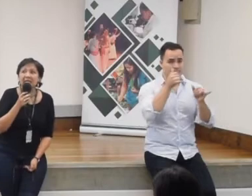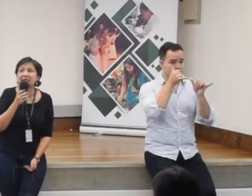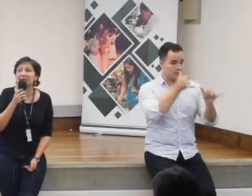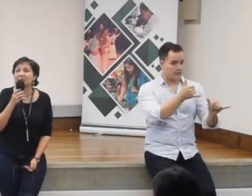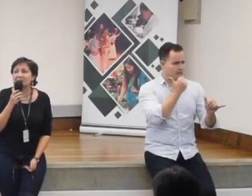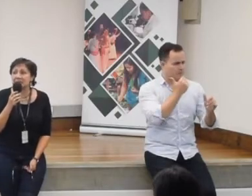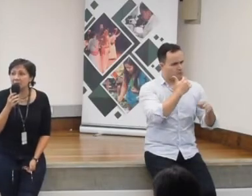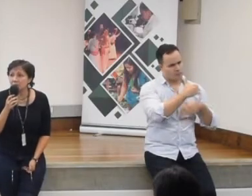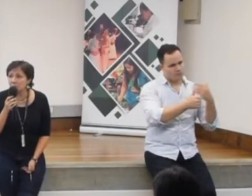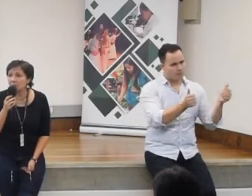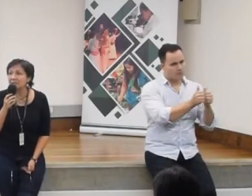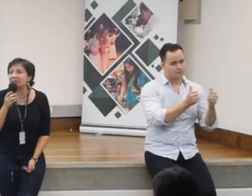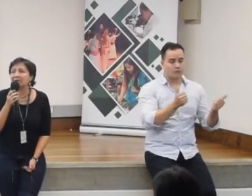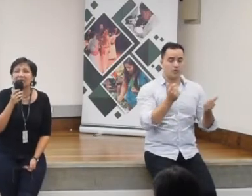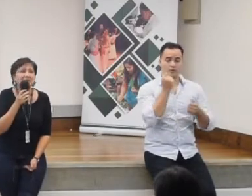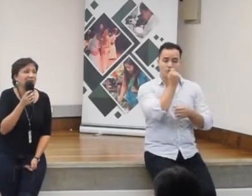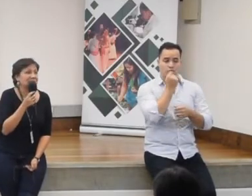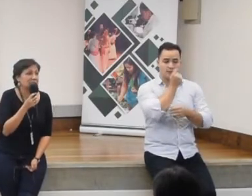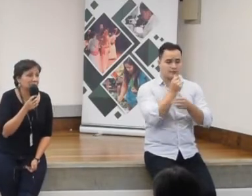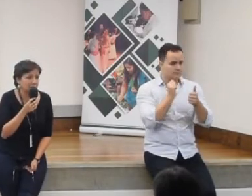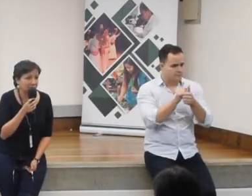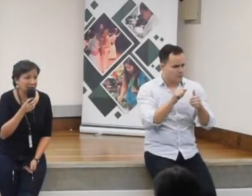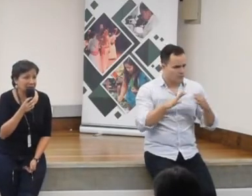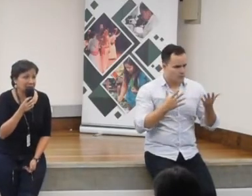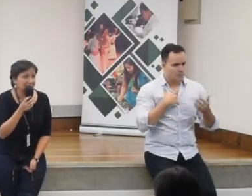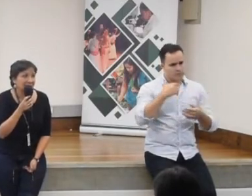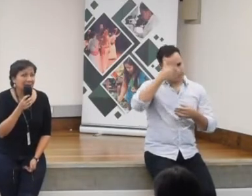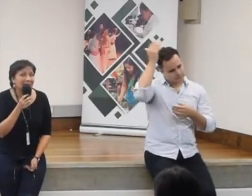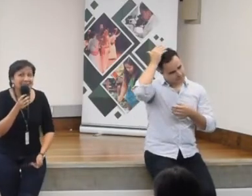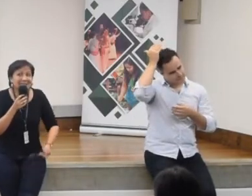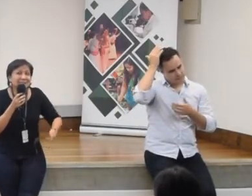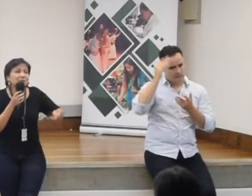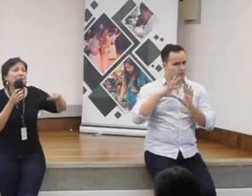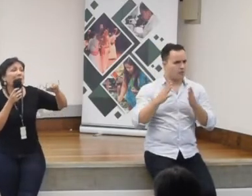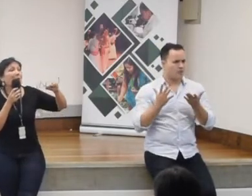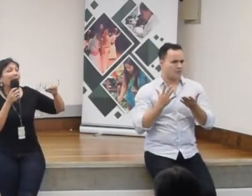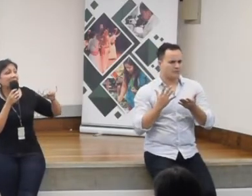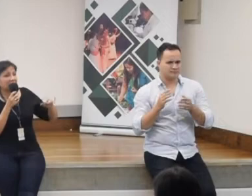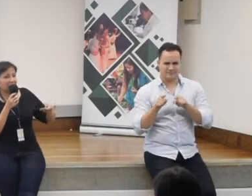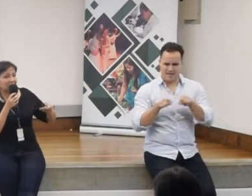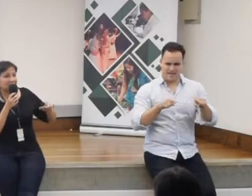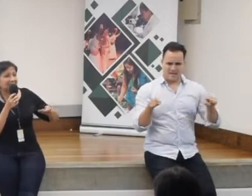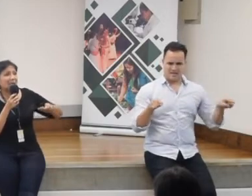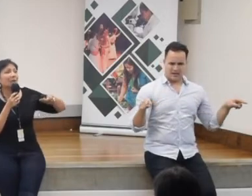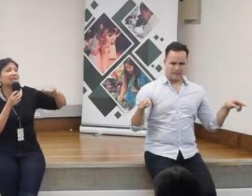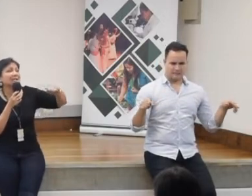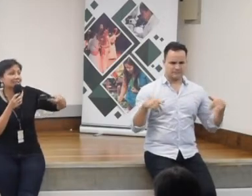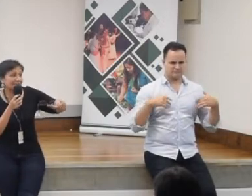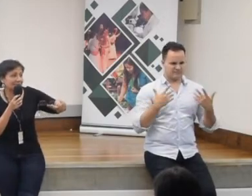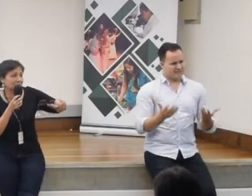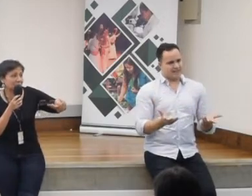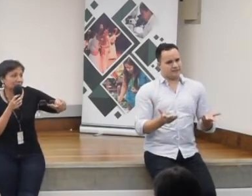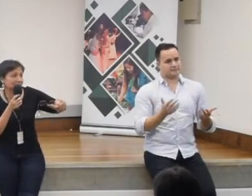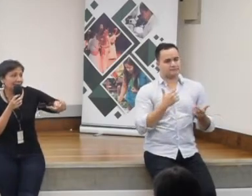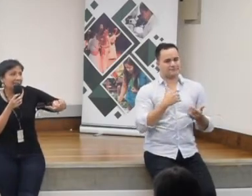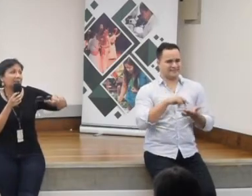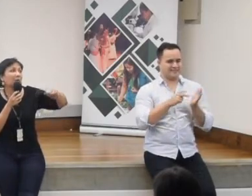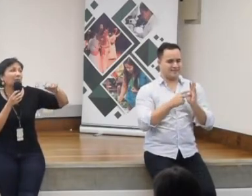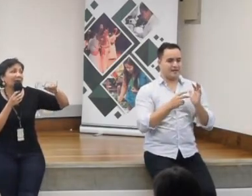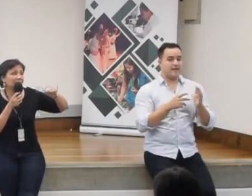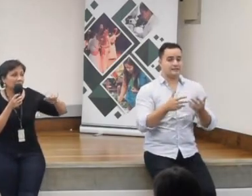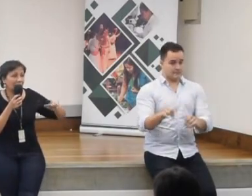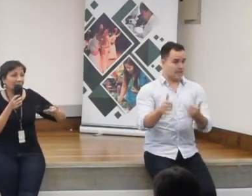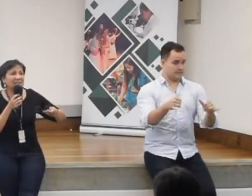ingeniería, en la experiencia de odontología, en la experiencia de enfermería. Ese es un trabajo al revés, de lo que ya está hecho,